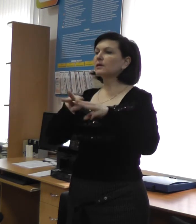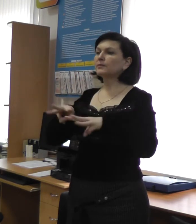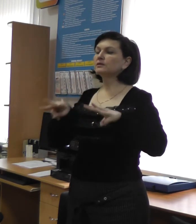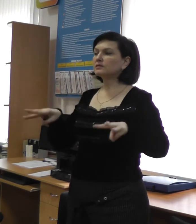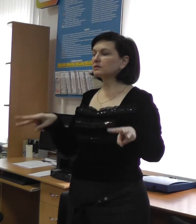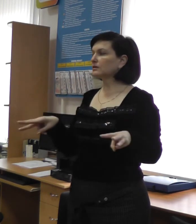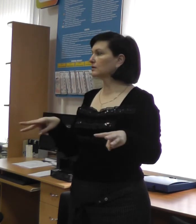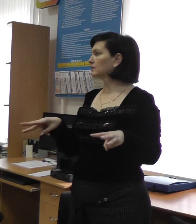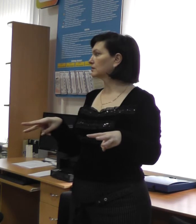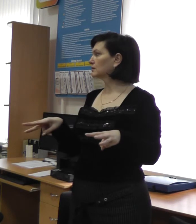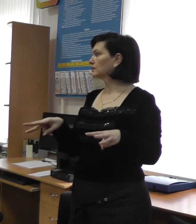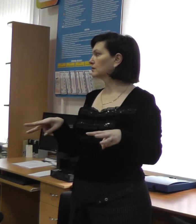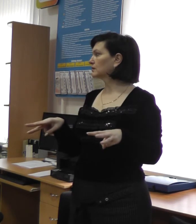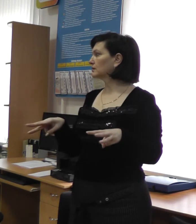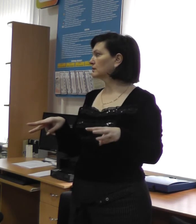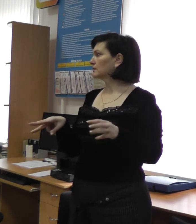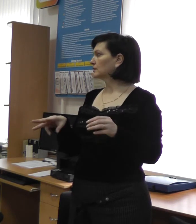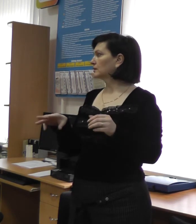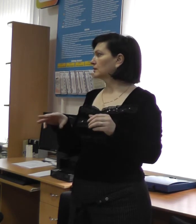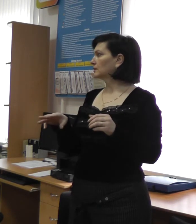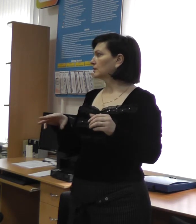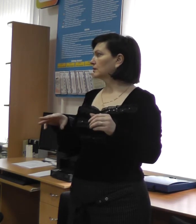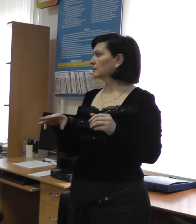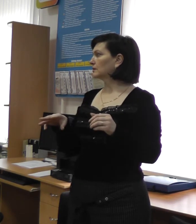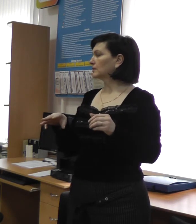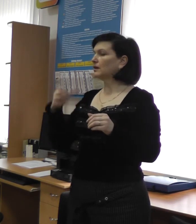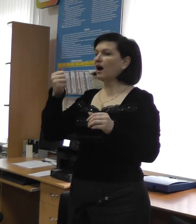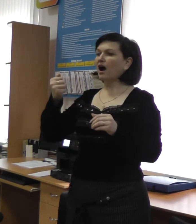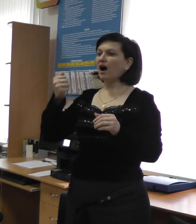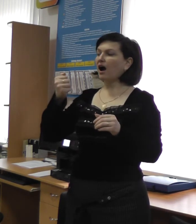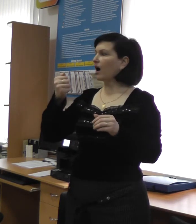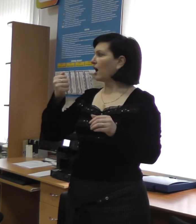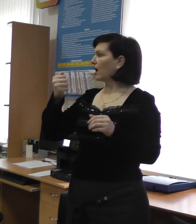развития и конкурентной способности